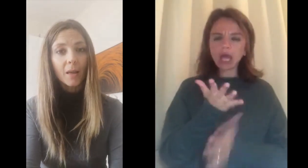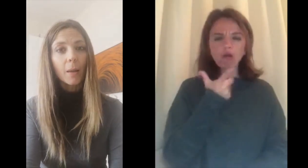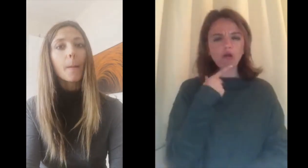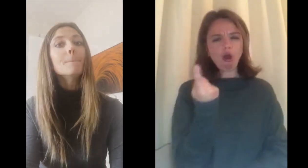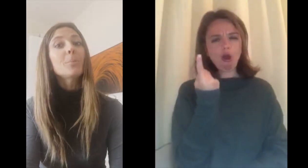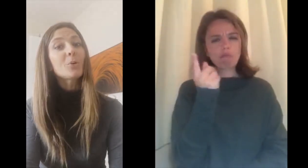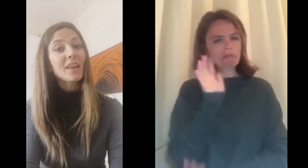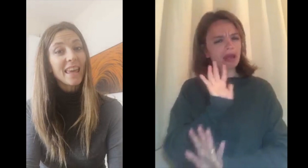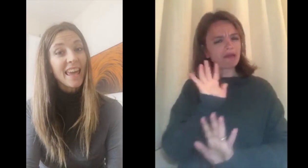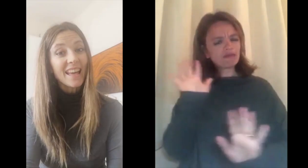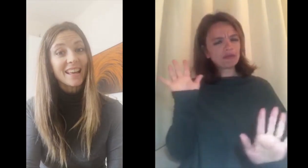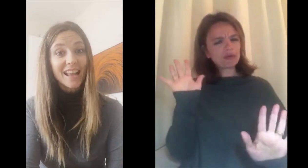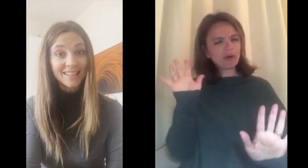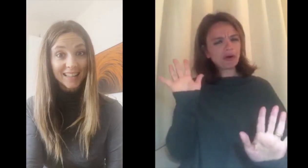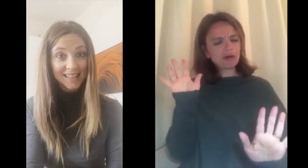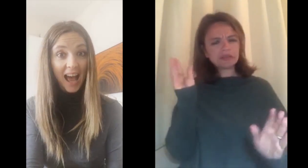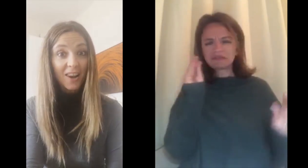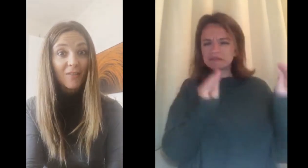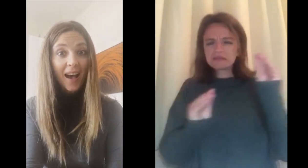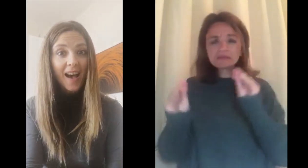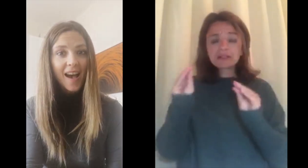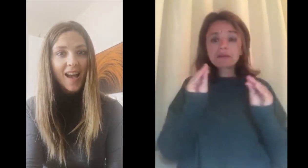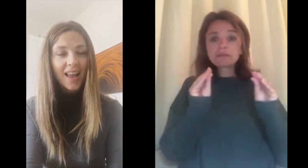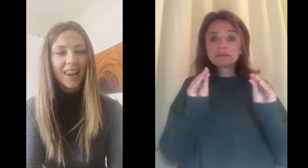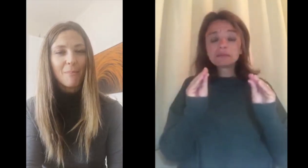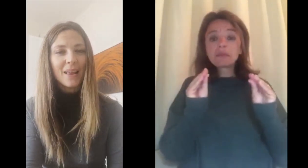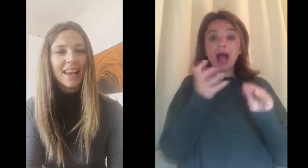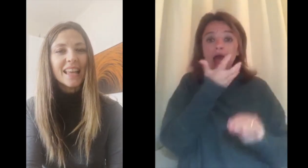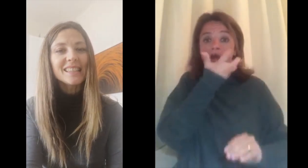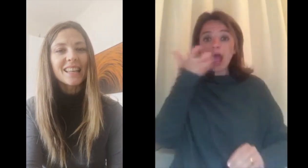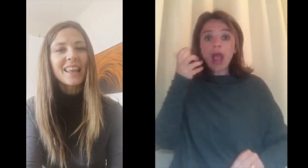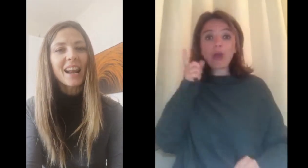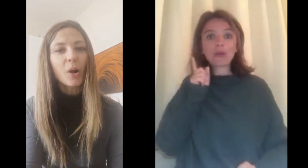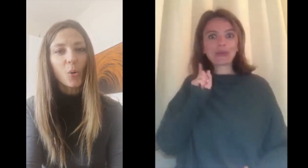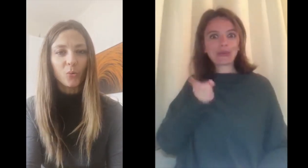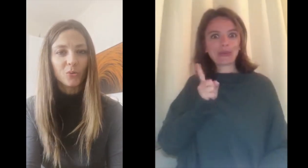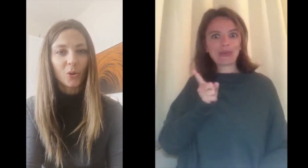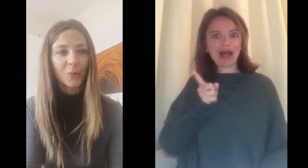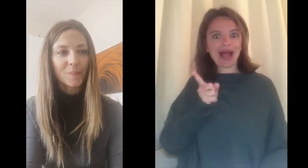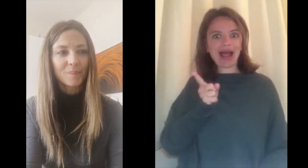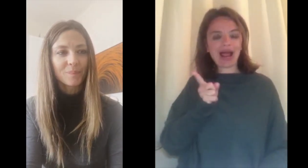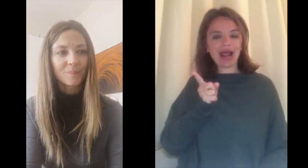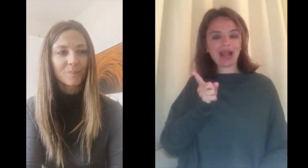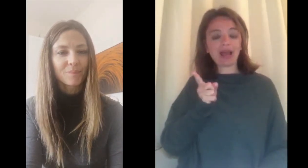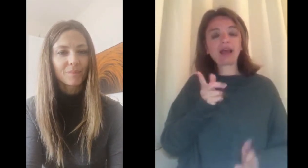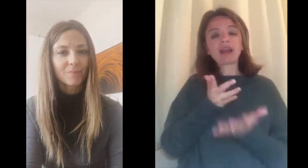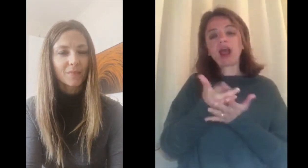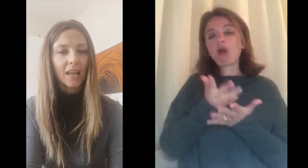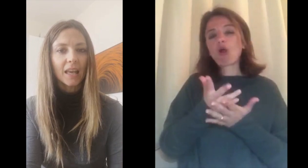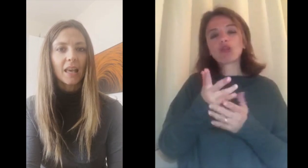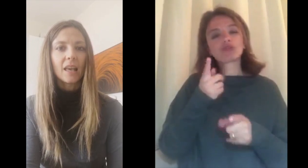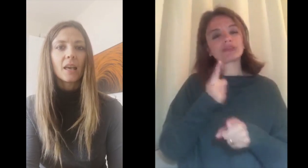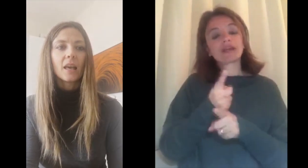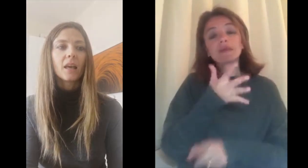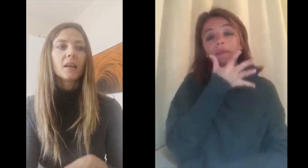loro, purché resti salva la bellezza del racconto.